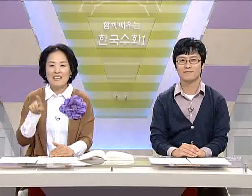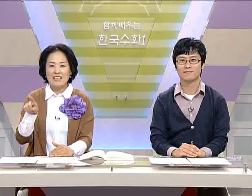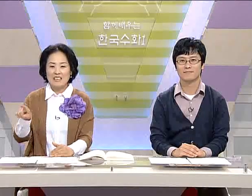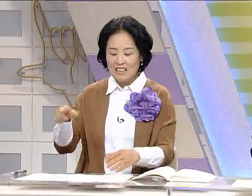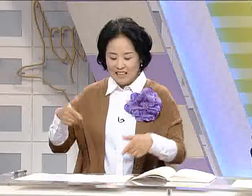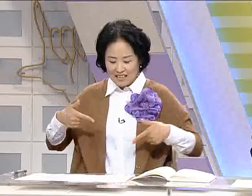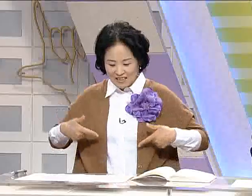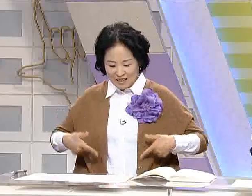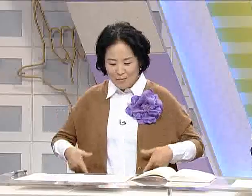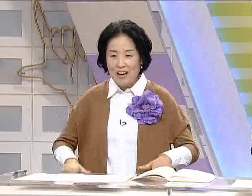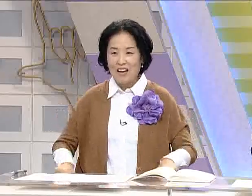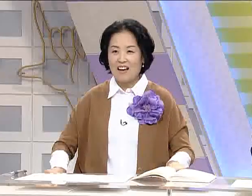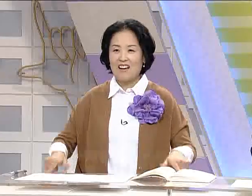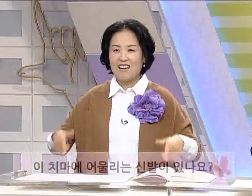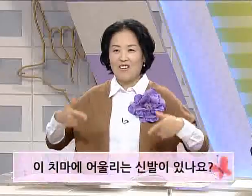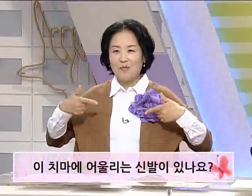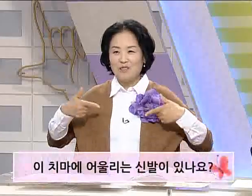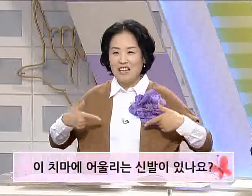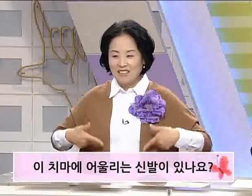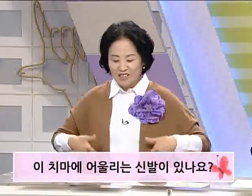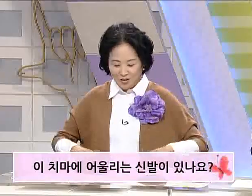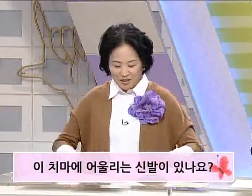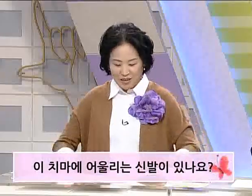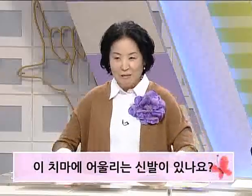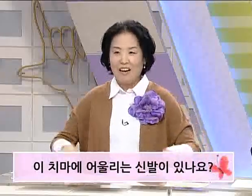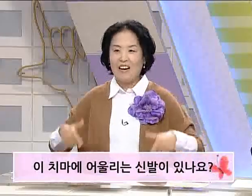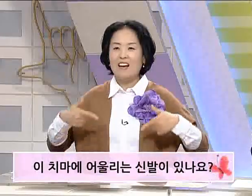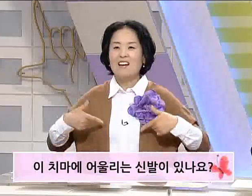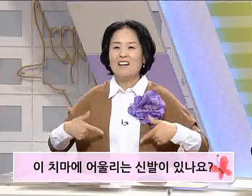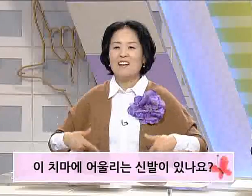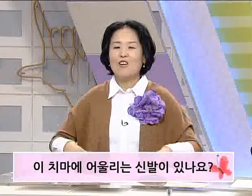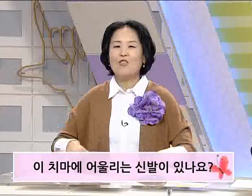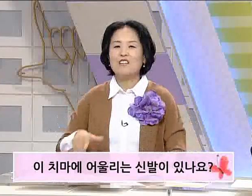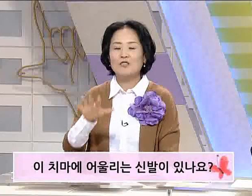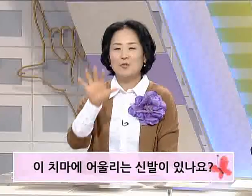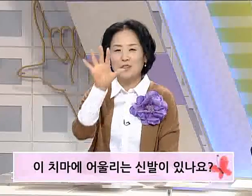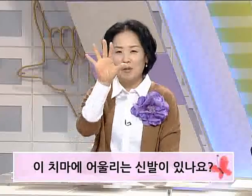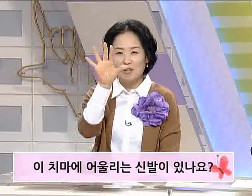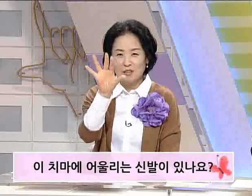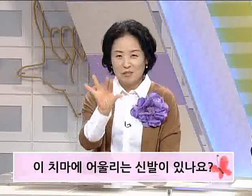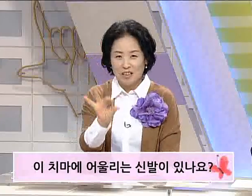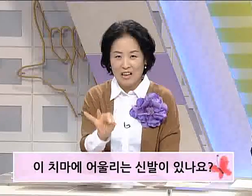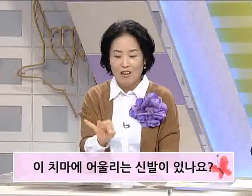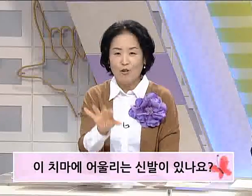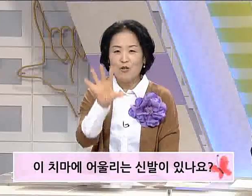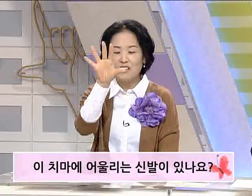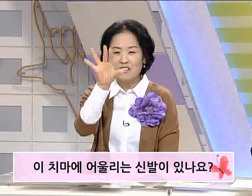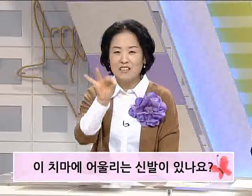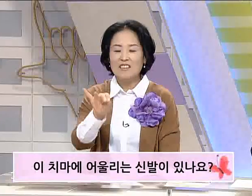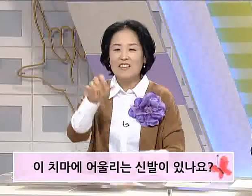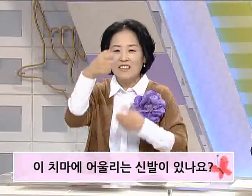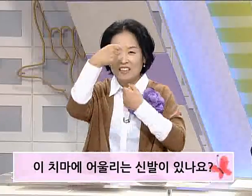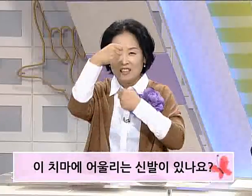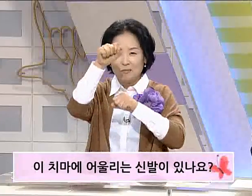이 치마. 어렵지 않으시죠? 치마. 어울리다 조금 전에 배웠습니다. 어울리는